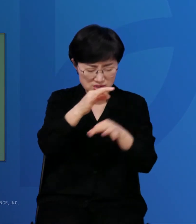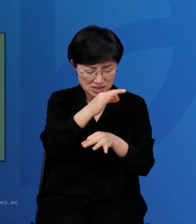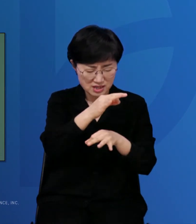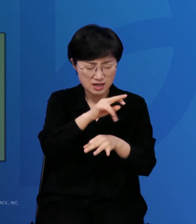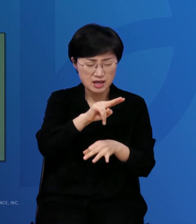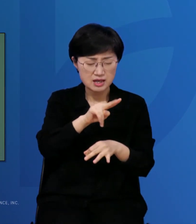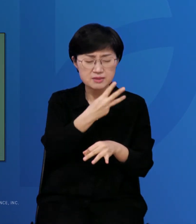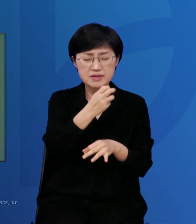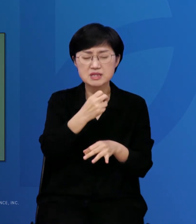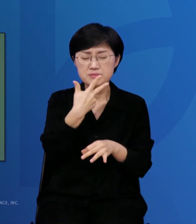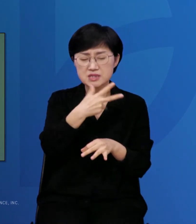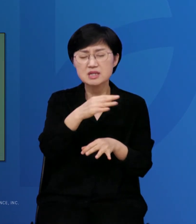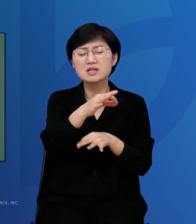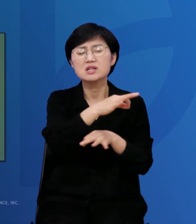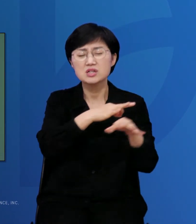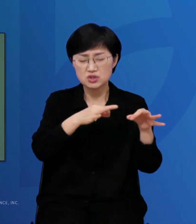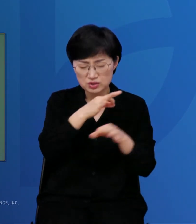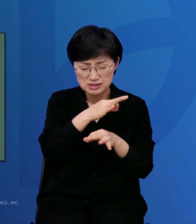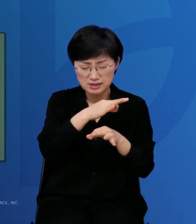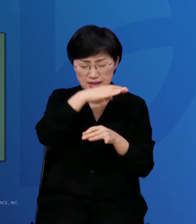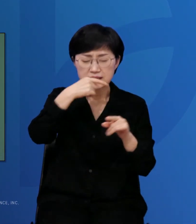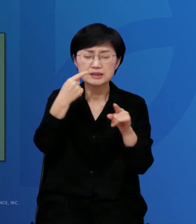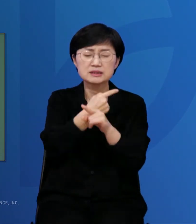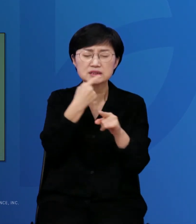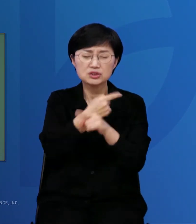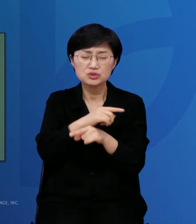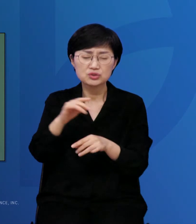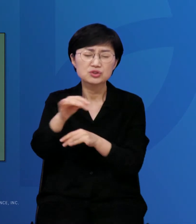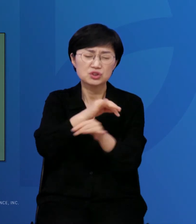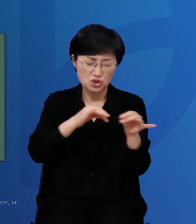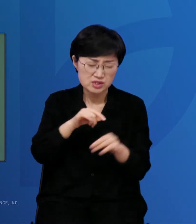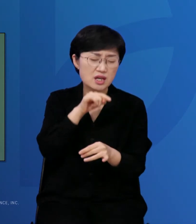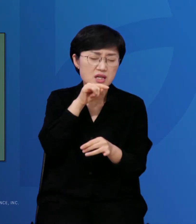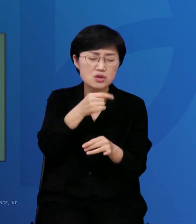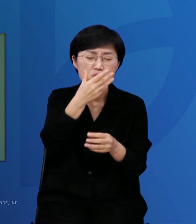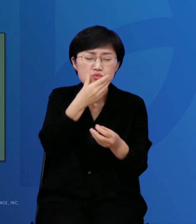누리는 성전을 준비하게 하여 주옵소서.